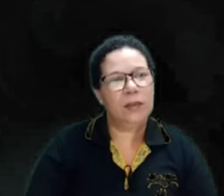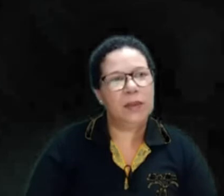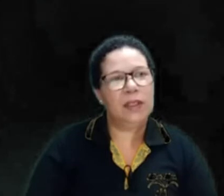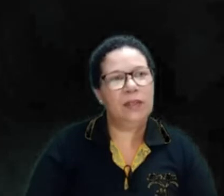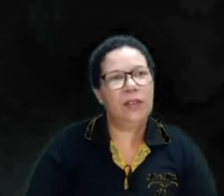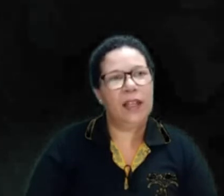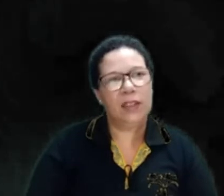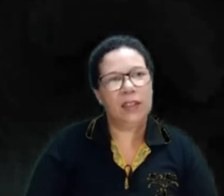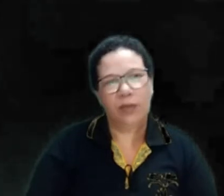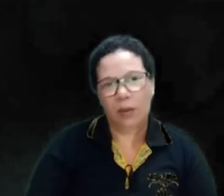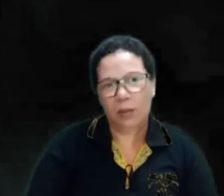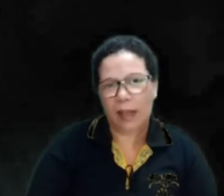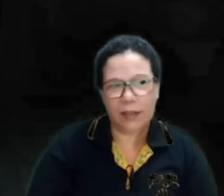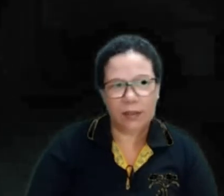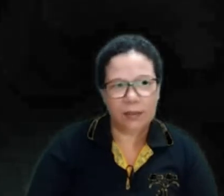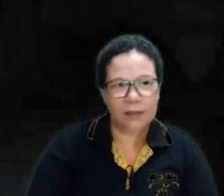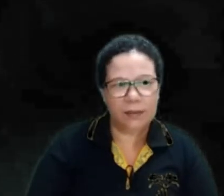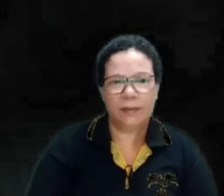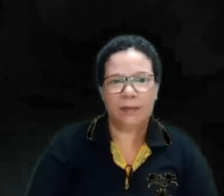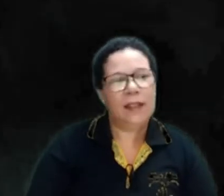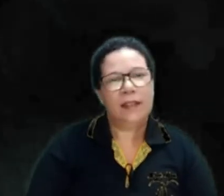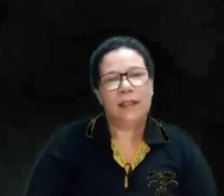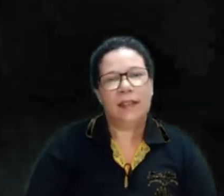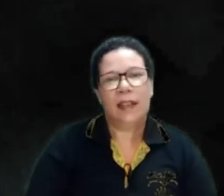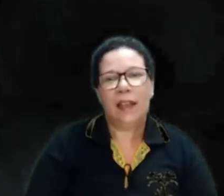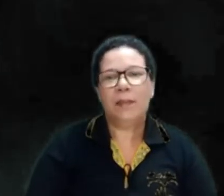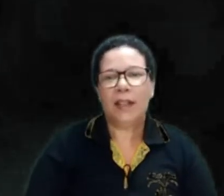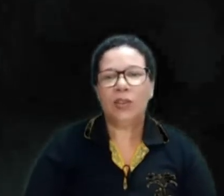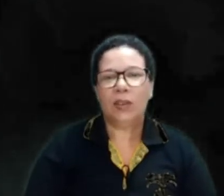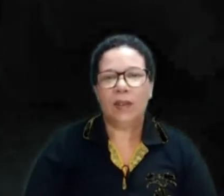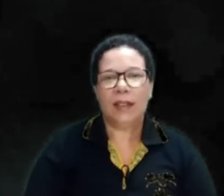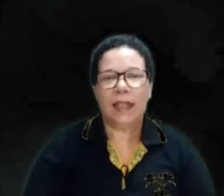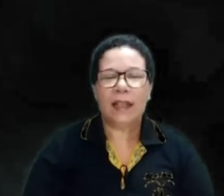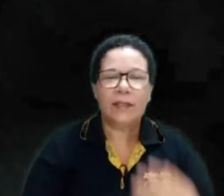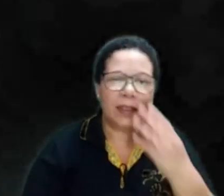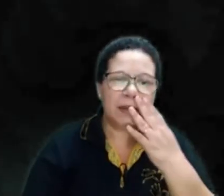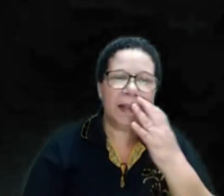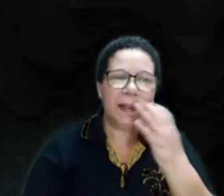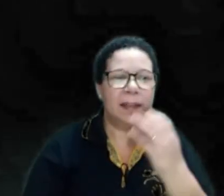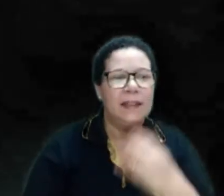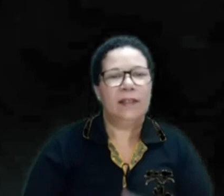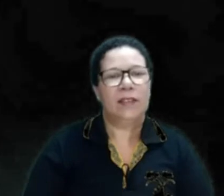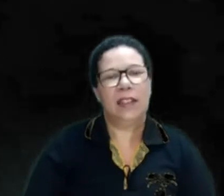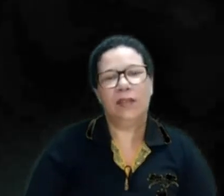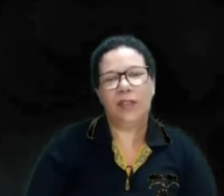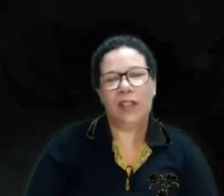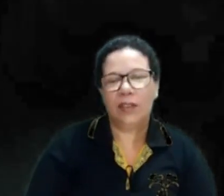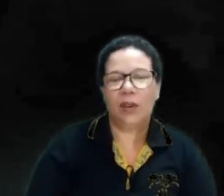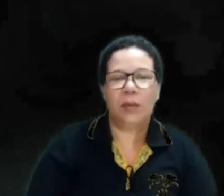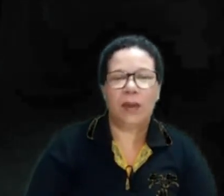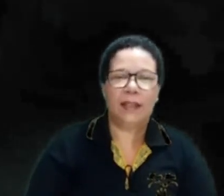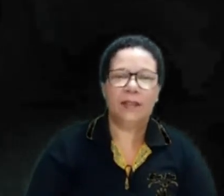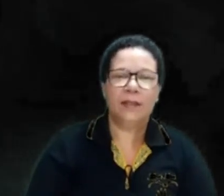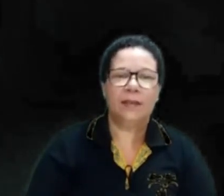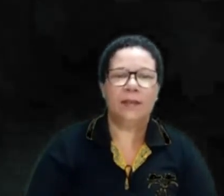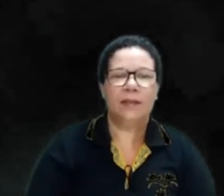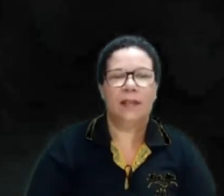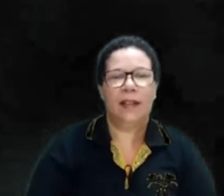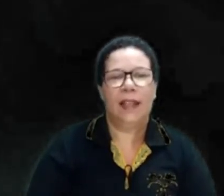nós vamos enviar esse formulário, né? Embaixo tem uma tecla verde, né? Você envia esse